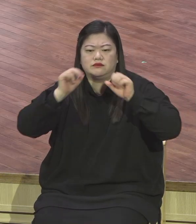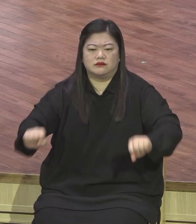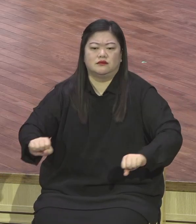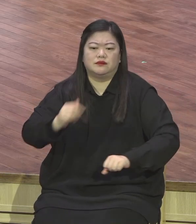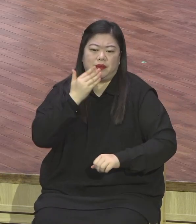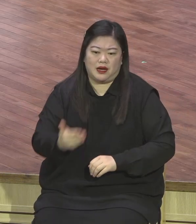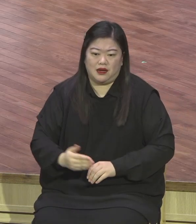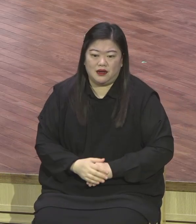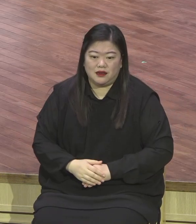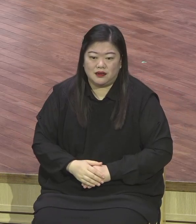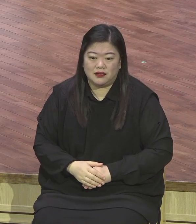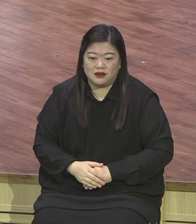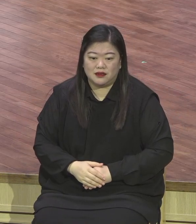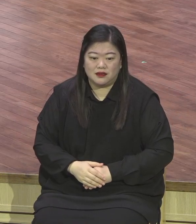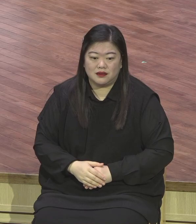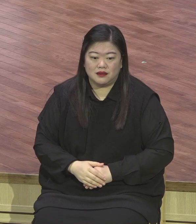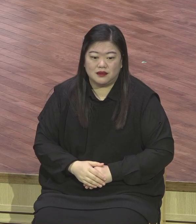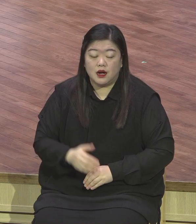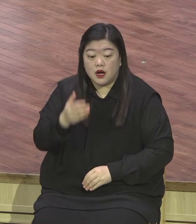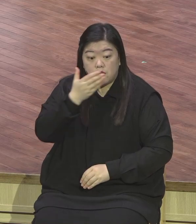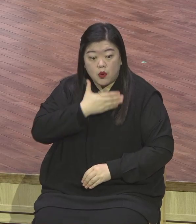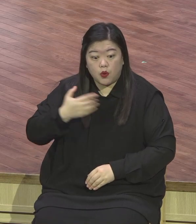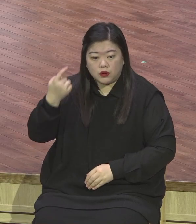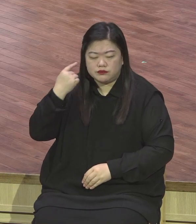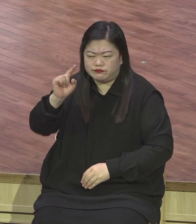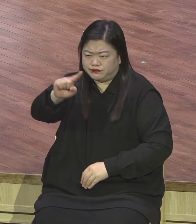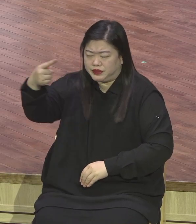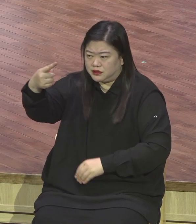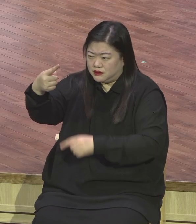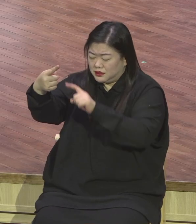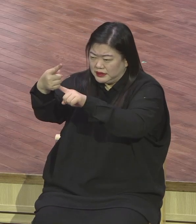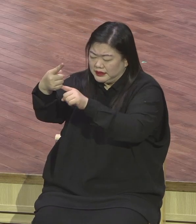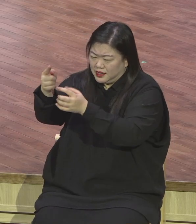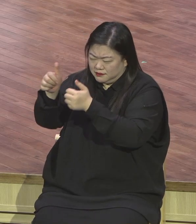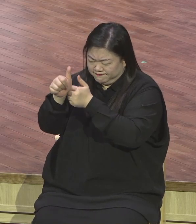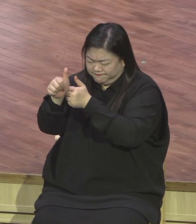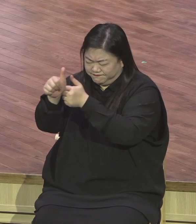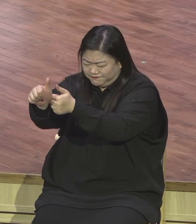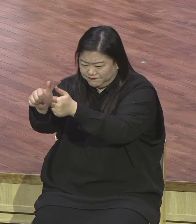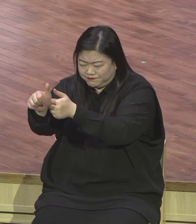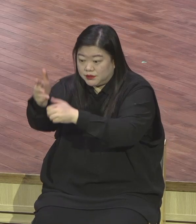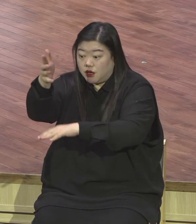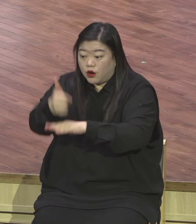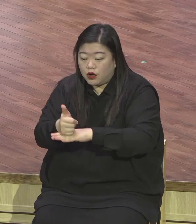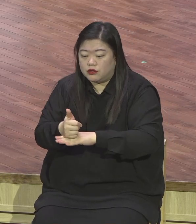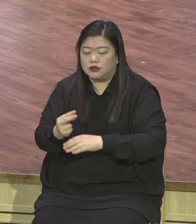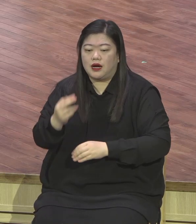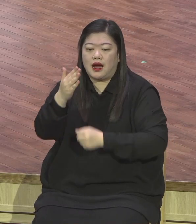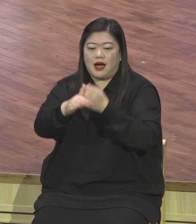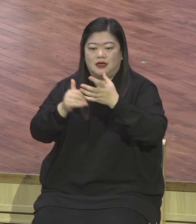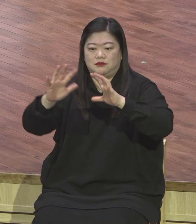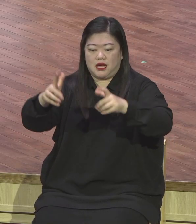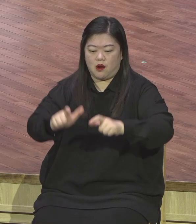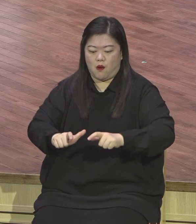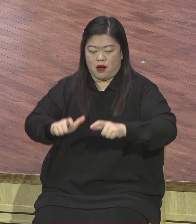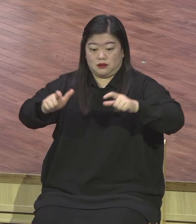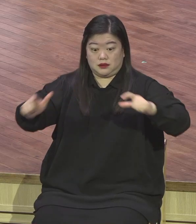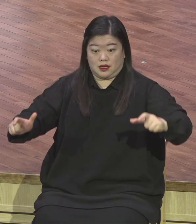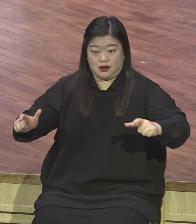승인받게 된다 이렇게 복음이 우선시키는 인생을 살면서 하나님 나라 확장과 산정인으로 멋지게